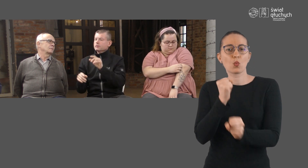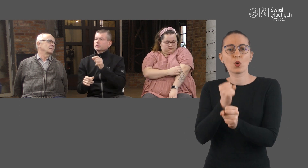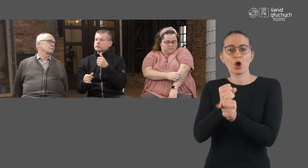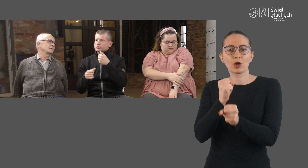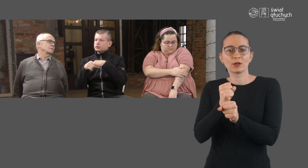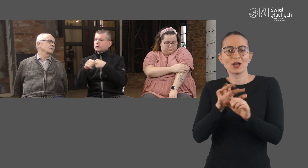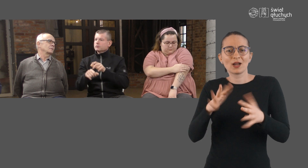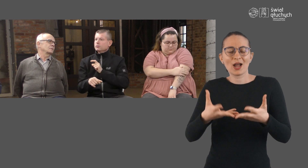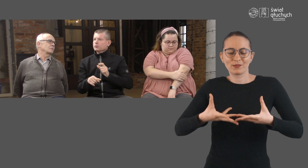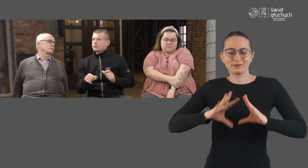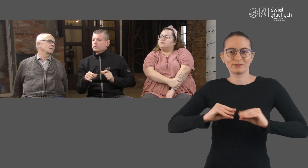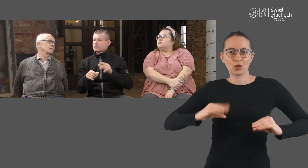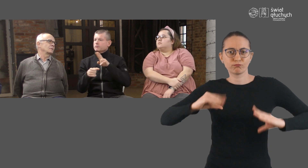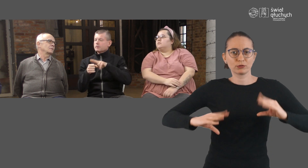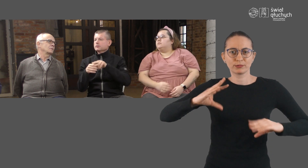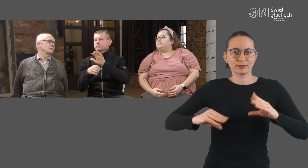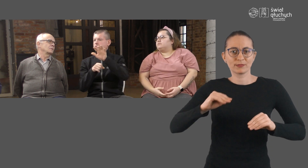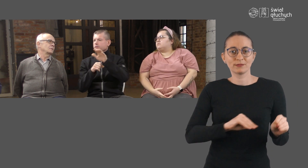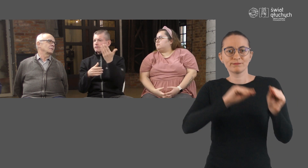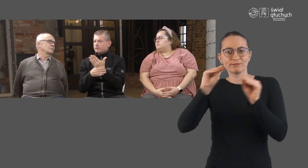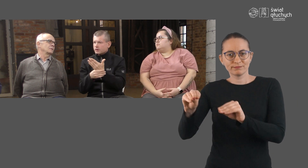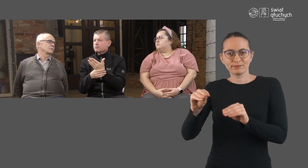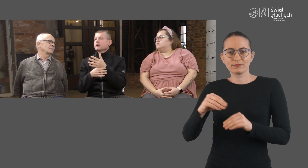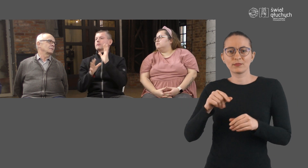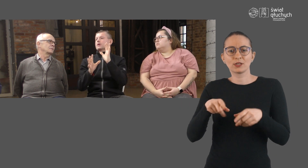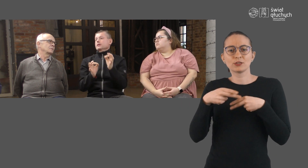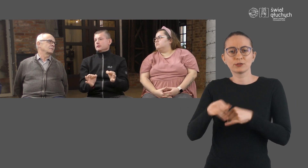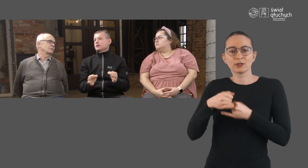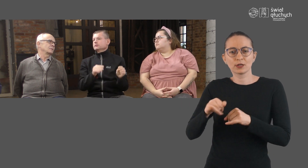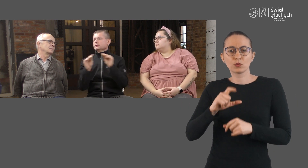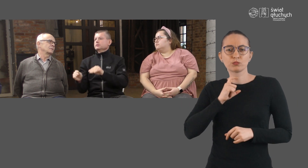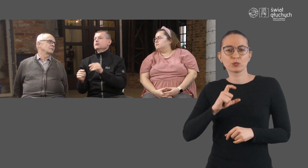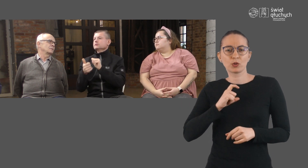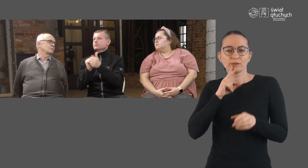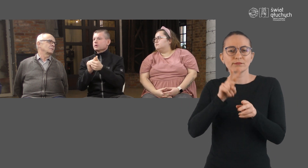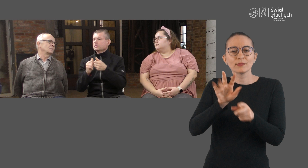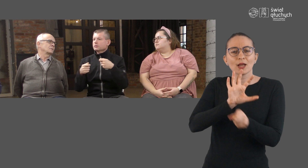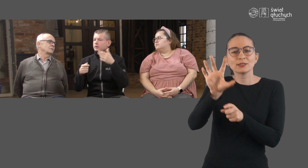tapicer i potem zacząłem pracować jako stolarz biurowy.